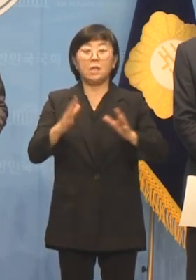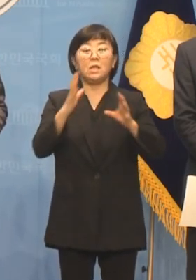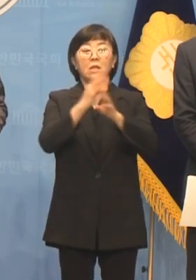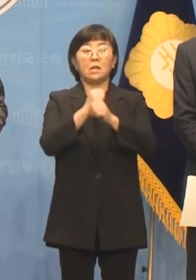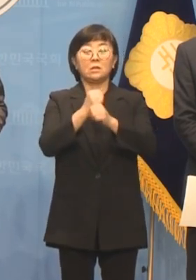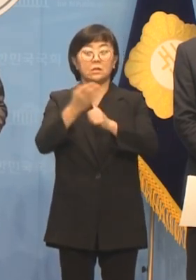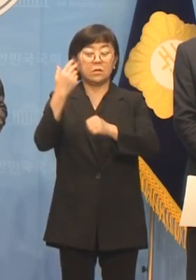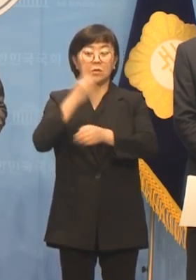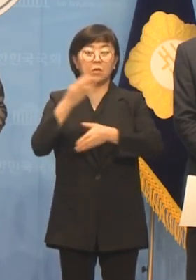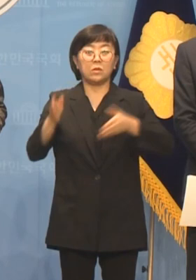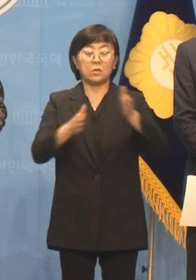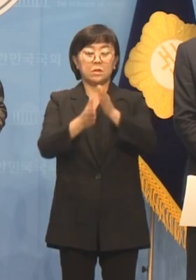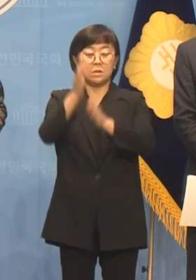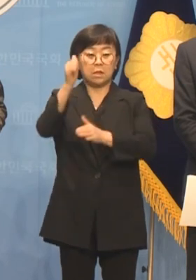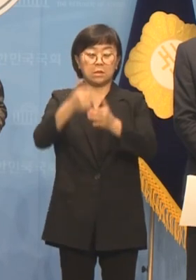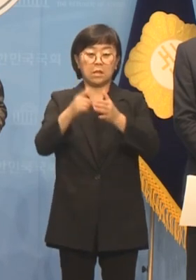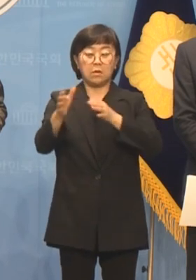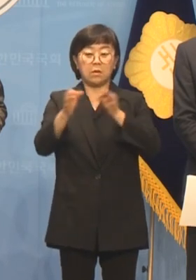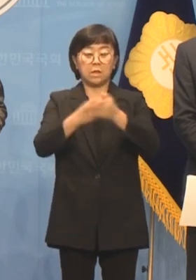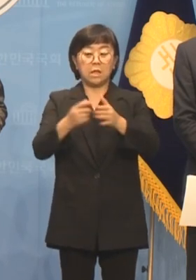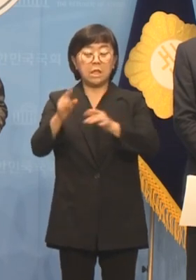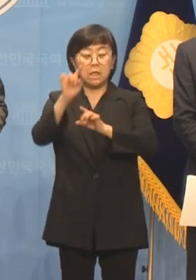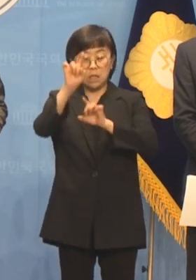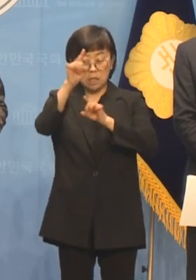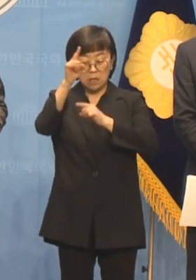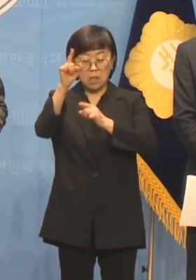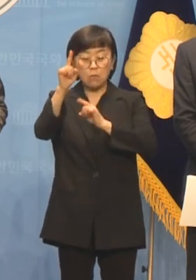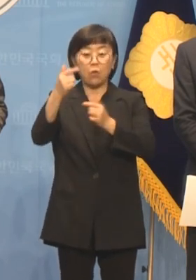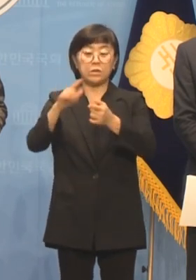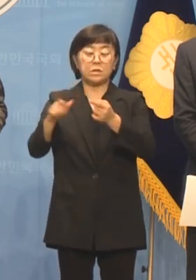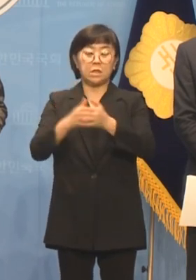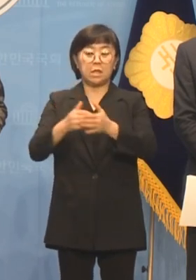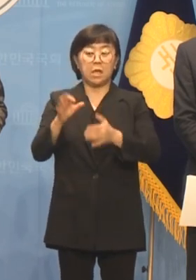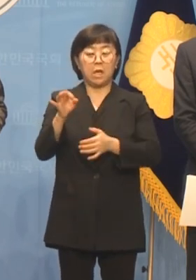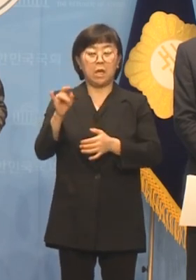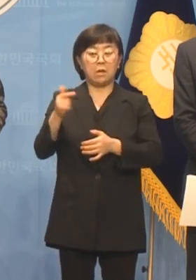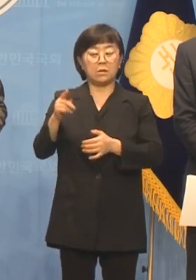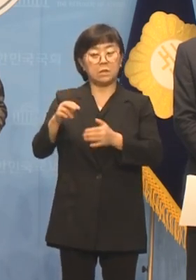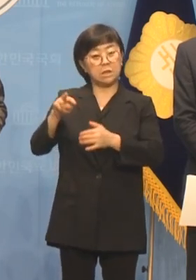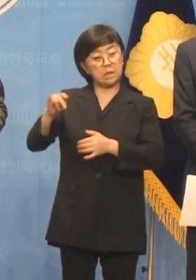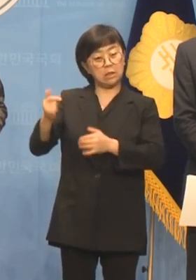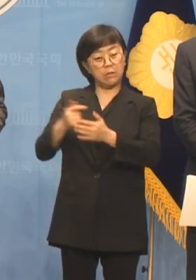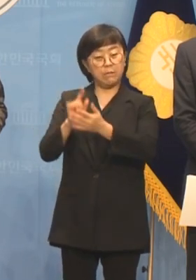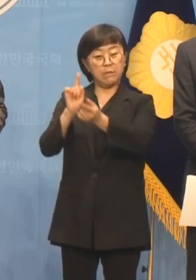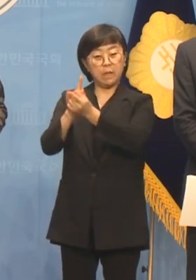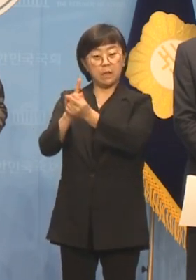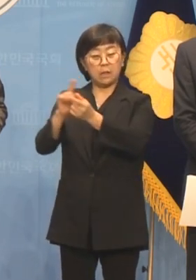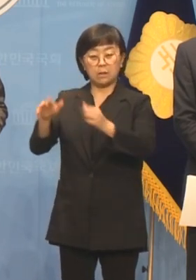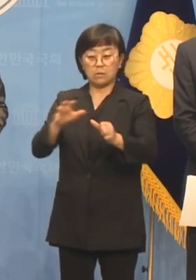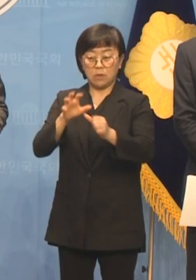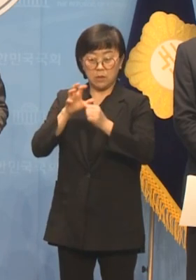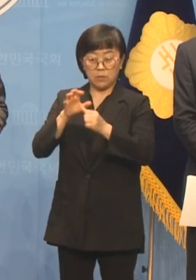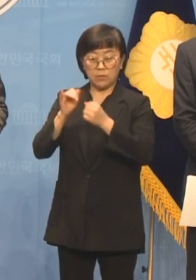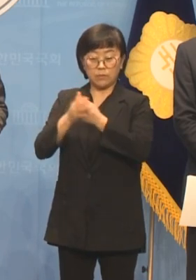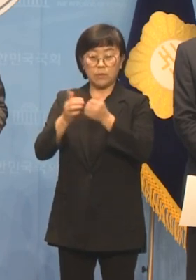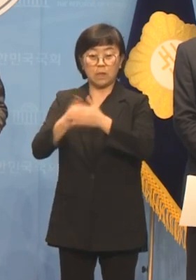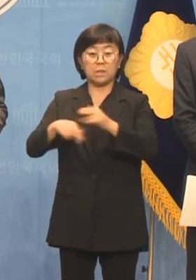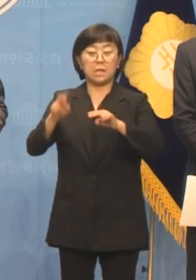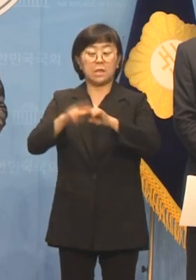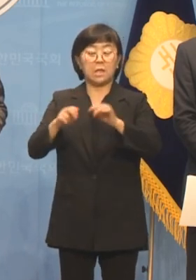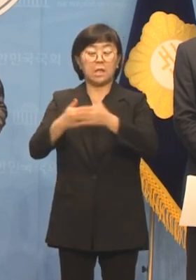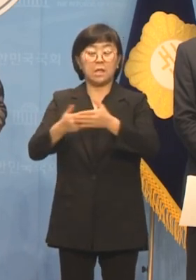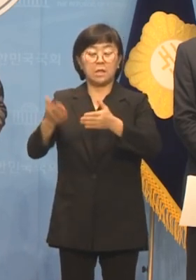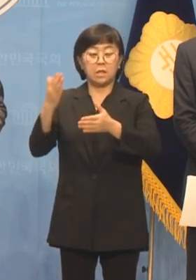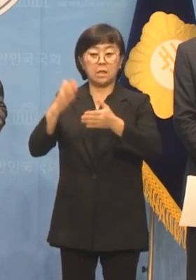전 경기도 시장상권진흥원장 이모 씨와 전 경기도 에너지센터장 신모 씨가 만난 사실을 이용해 이 자리에 김